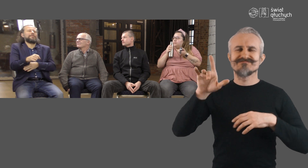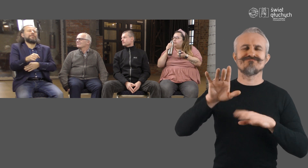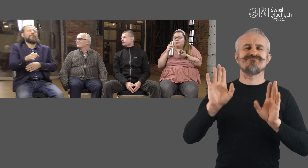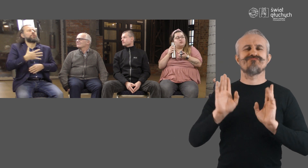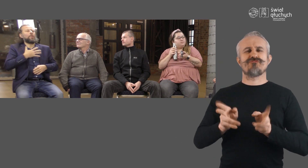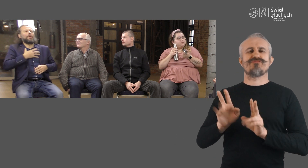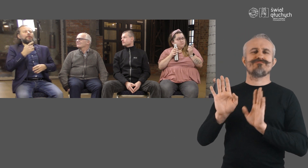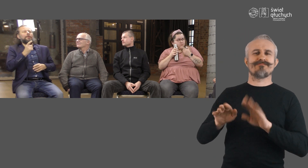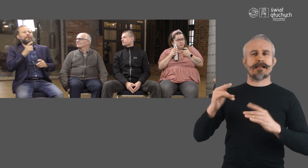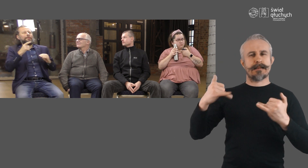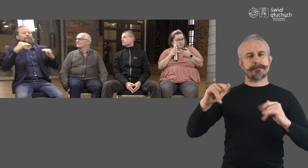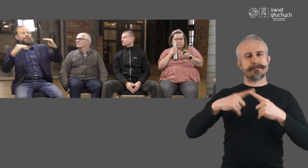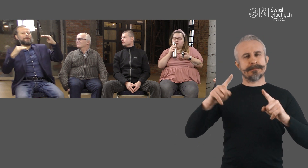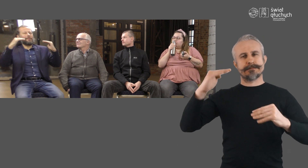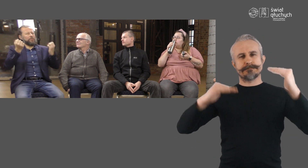świadomość.